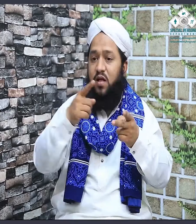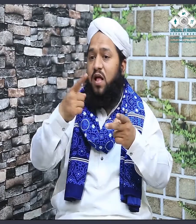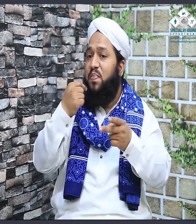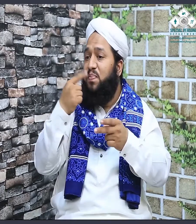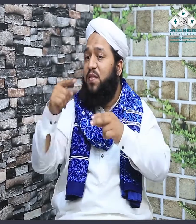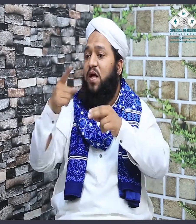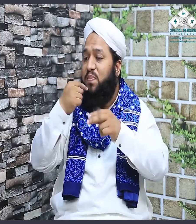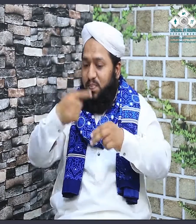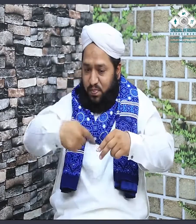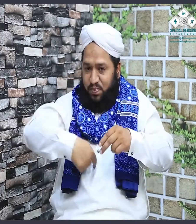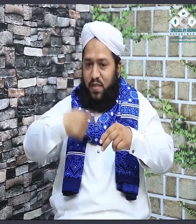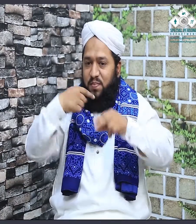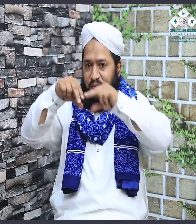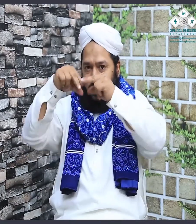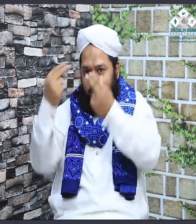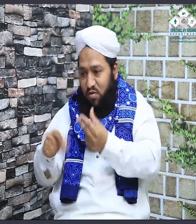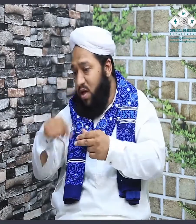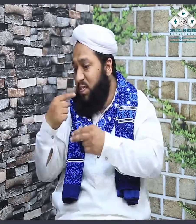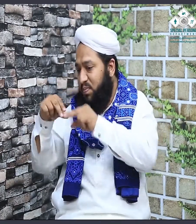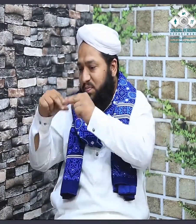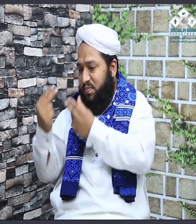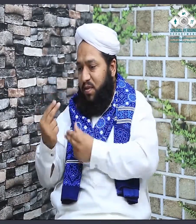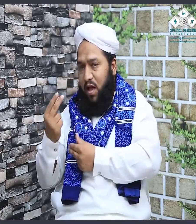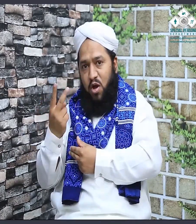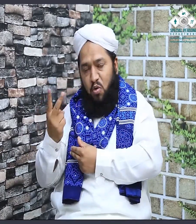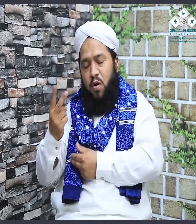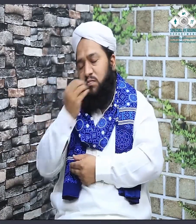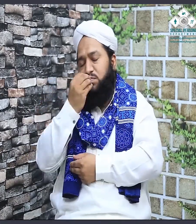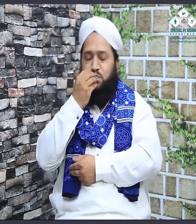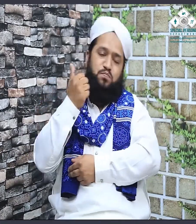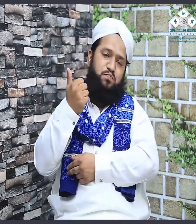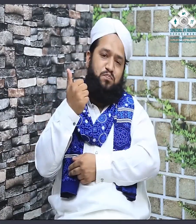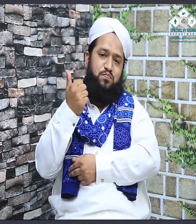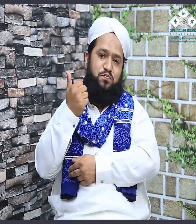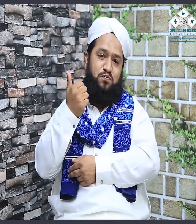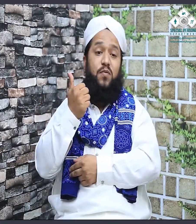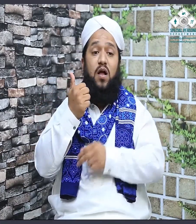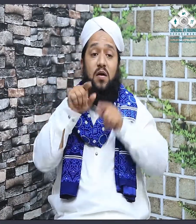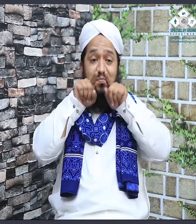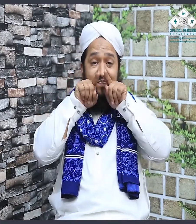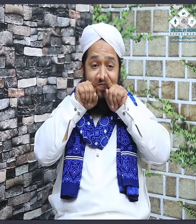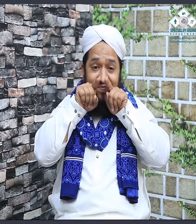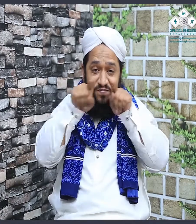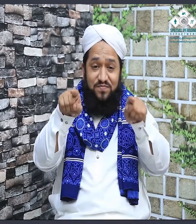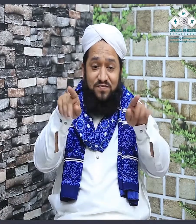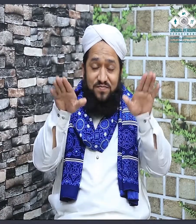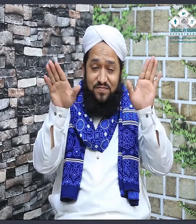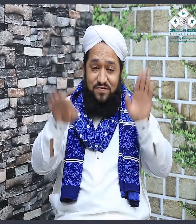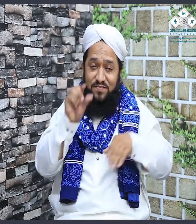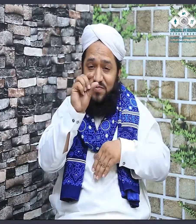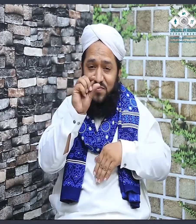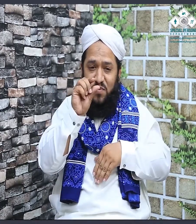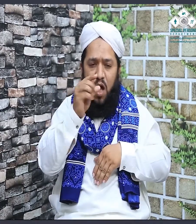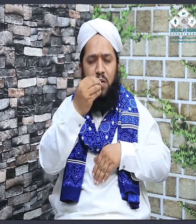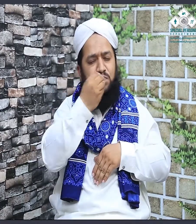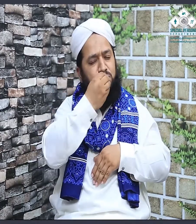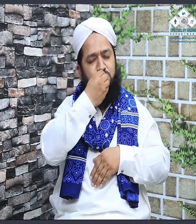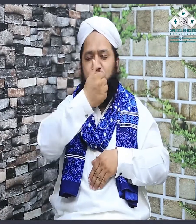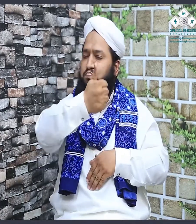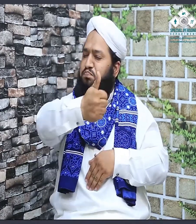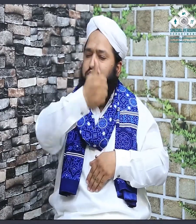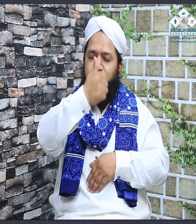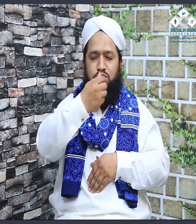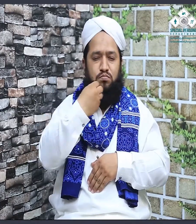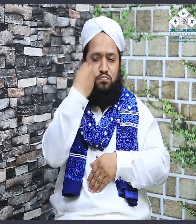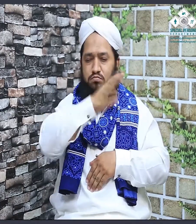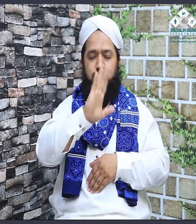تلی ہے. ناظرین ایک بات آپ نے یاد رکھنی ہے کہ یہ بات اپنے ذہن میں بٹھا لیں کہ ٹڈی حلال تو ہے, اور اسے نبی پاک علیہ الصلوۃ والسلام کی